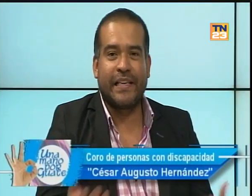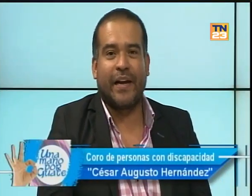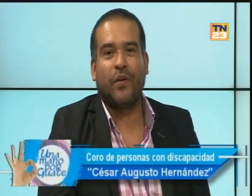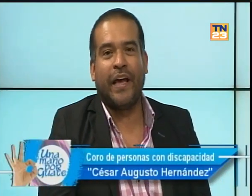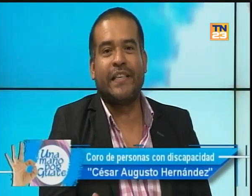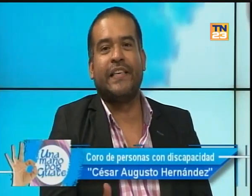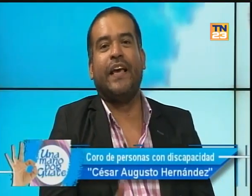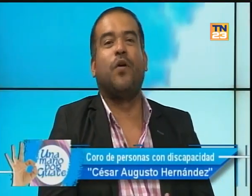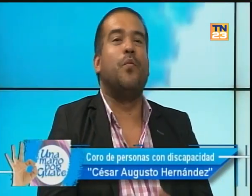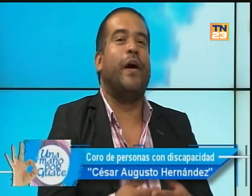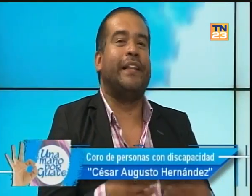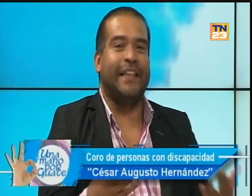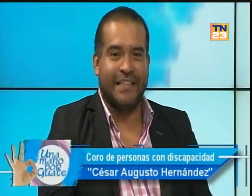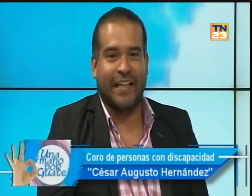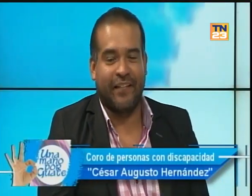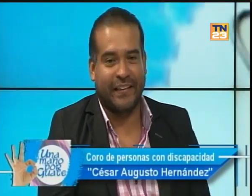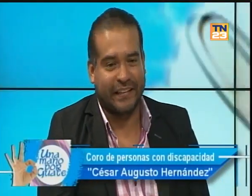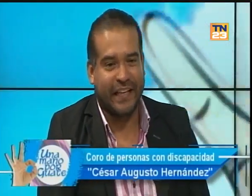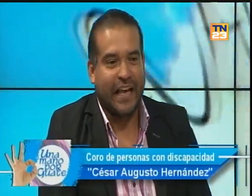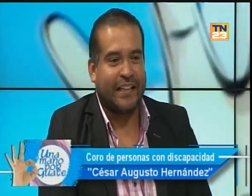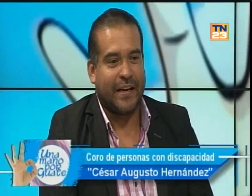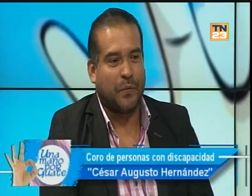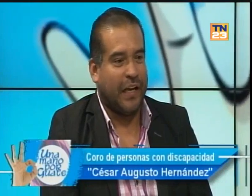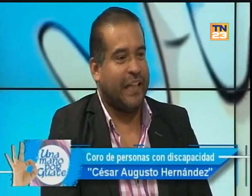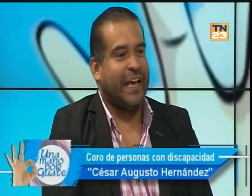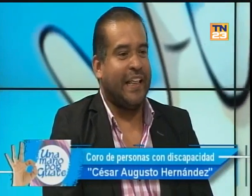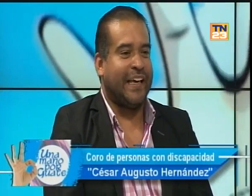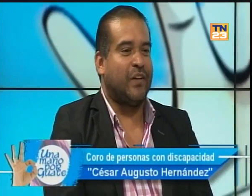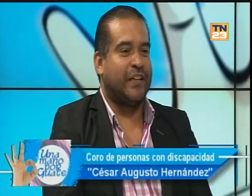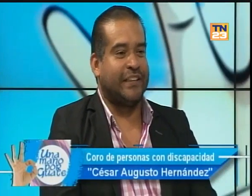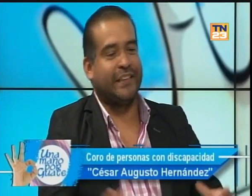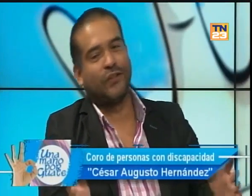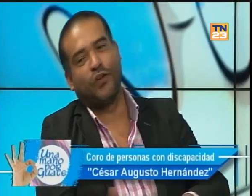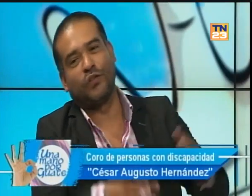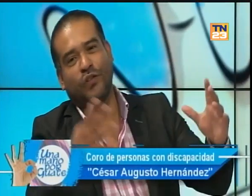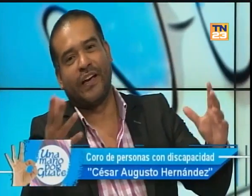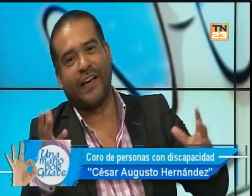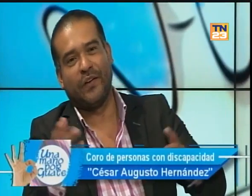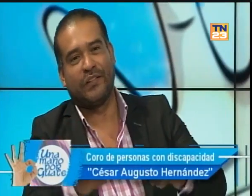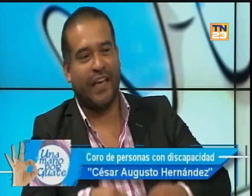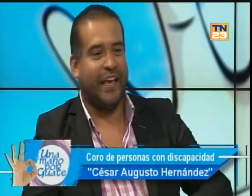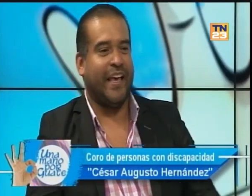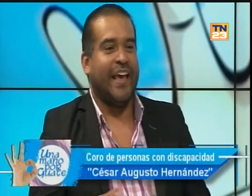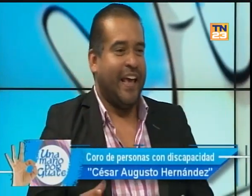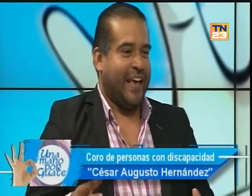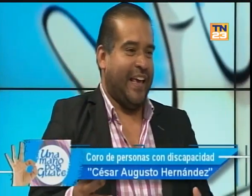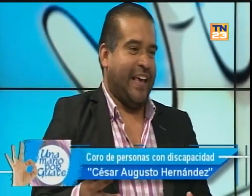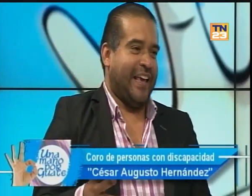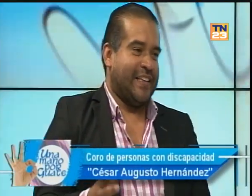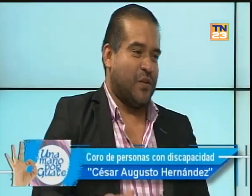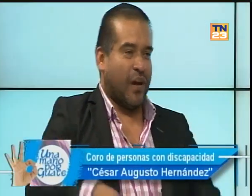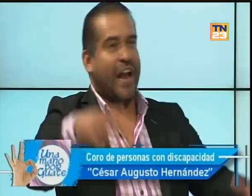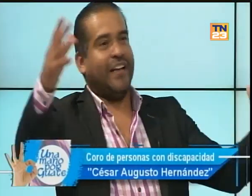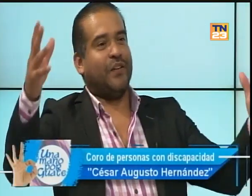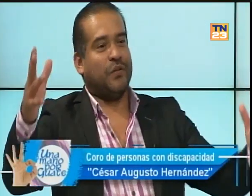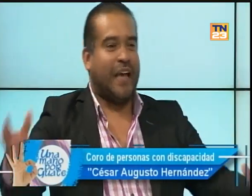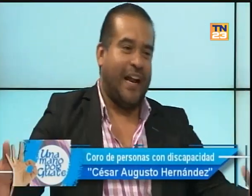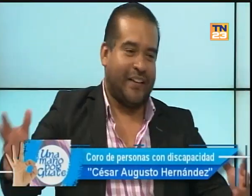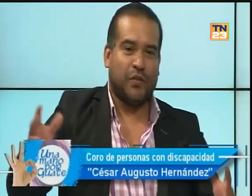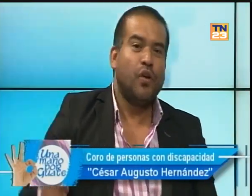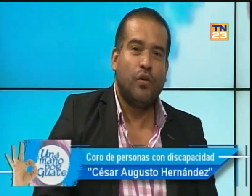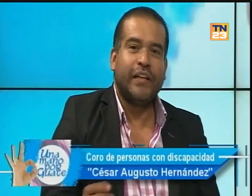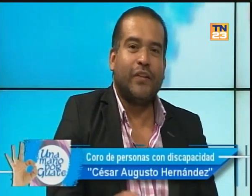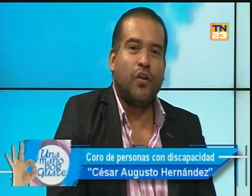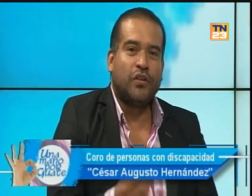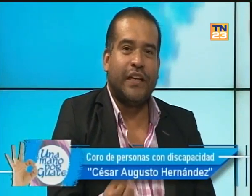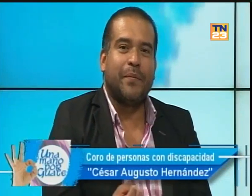puede desarrollarse como artista. A veces tenemos la idea de que los artistas solo son aquellos que son altos,